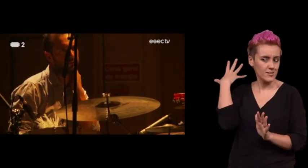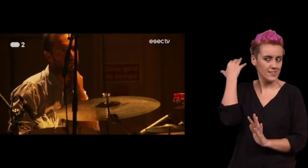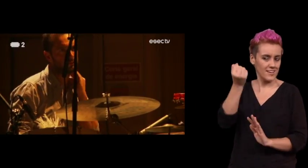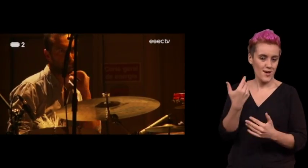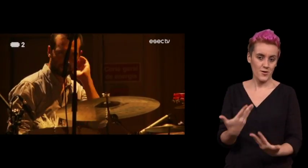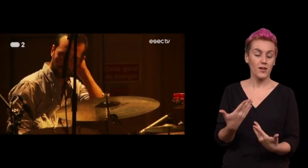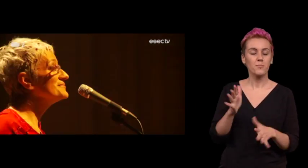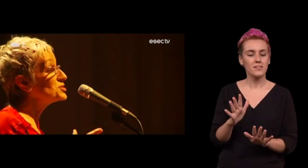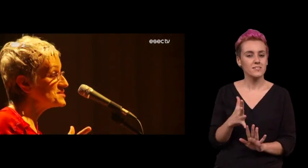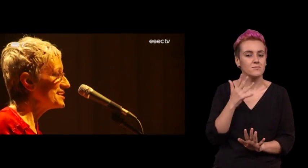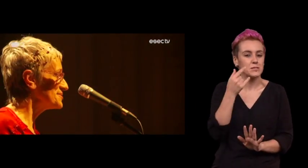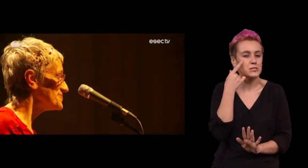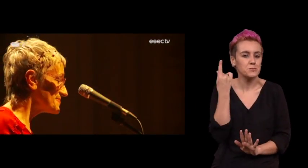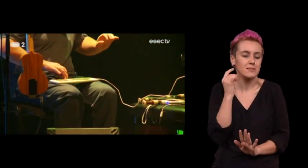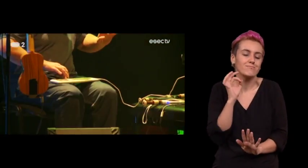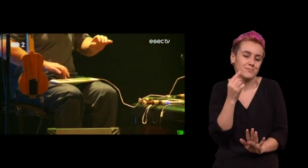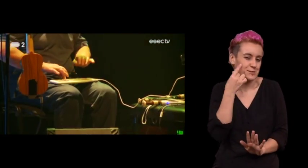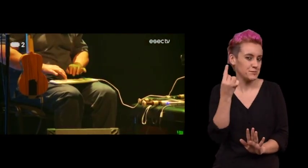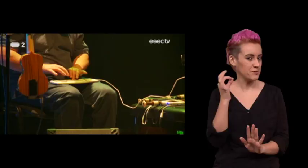esta em especial é especial.